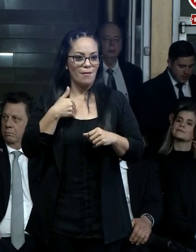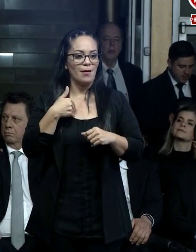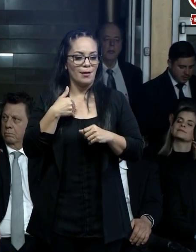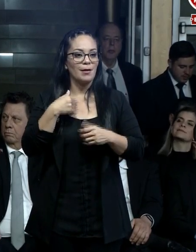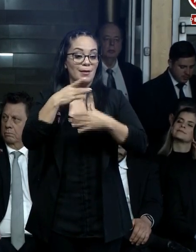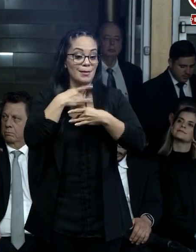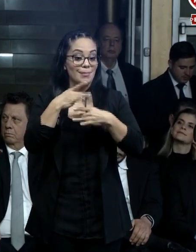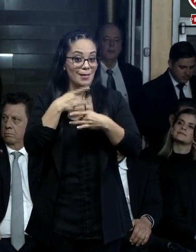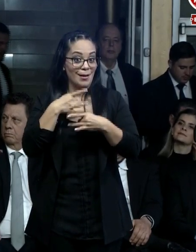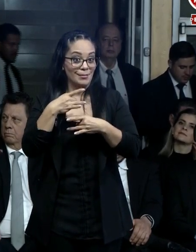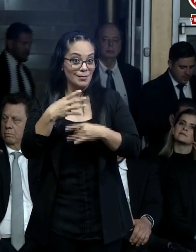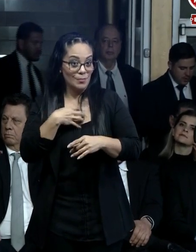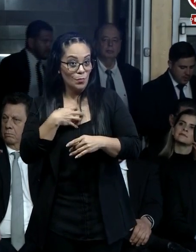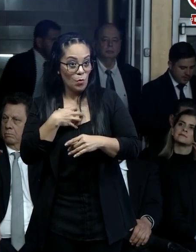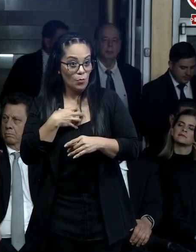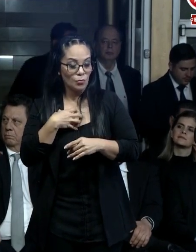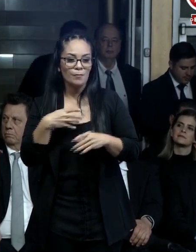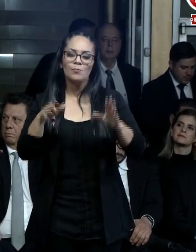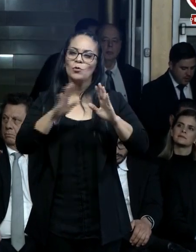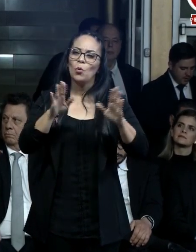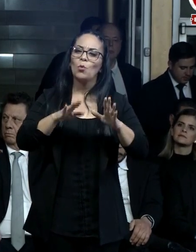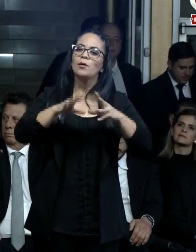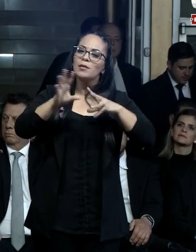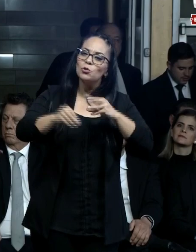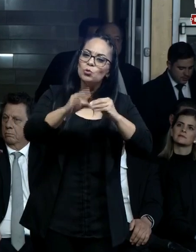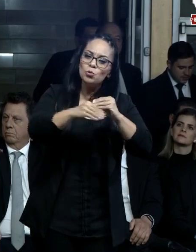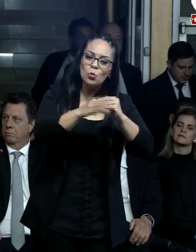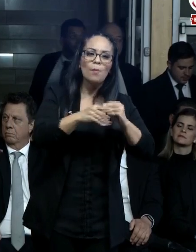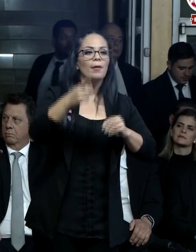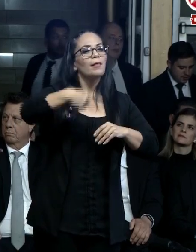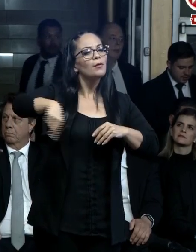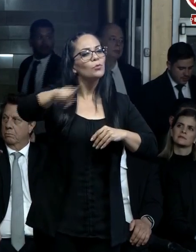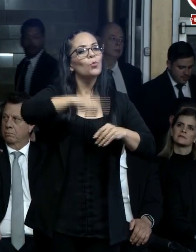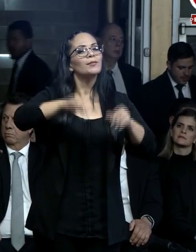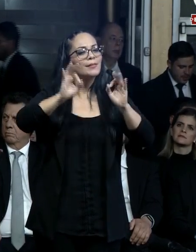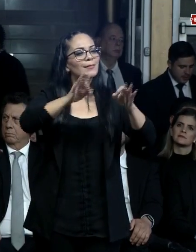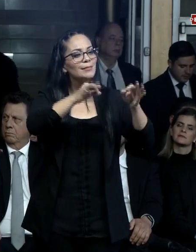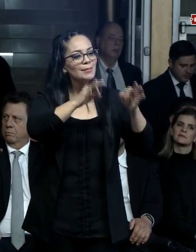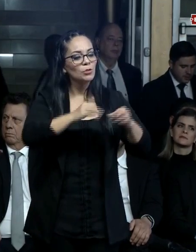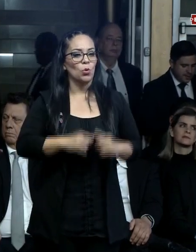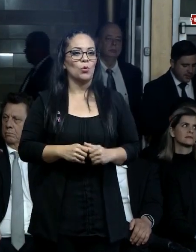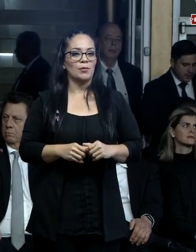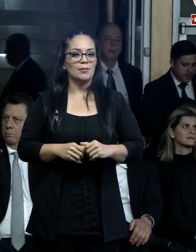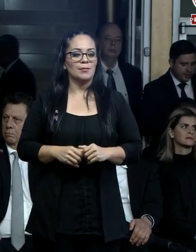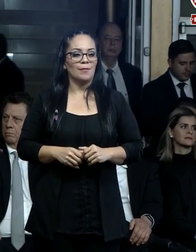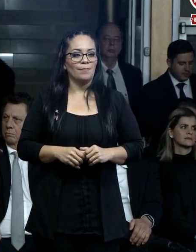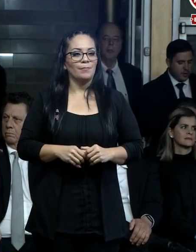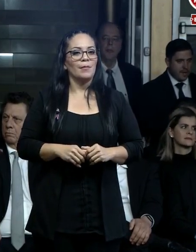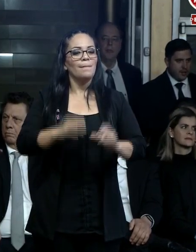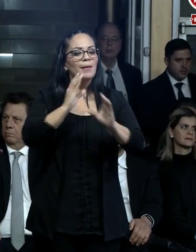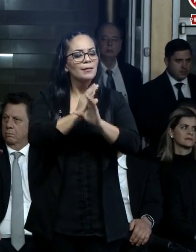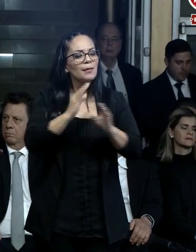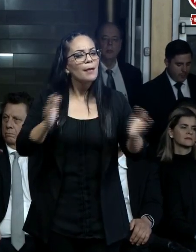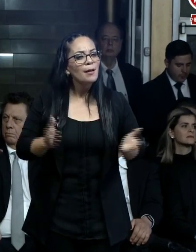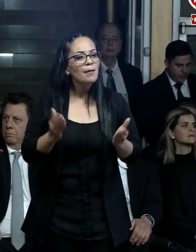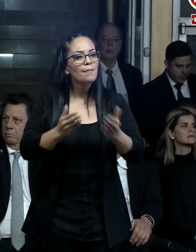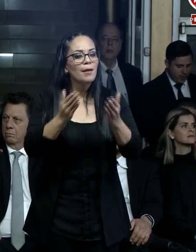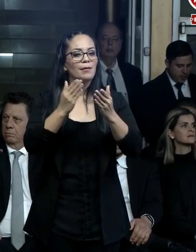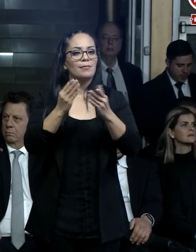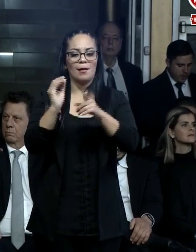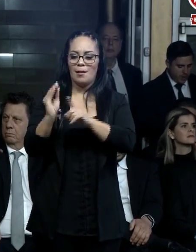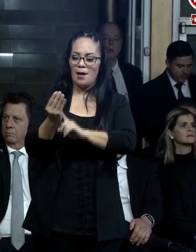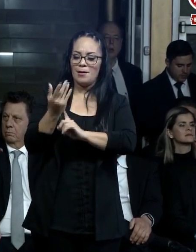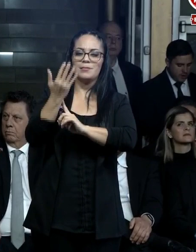nuestros intereses, que esa suma de nuestras decisiones preserven y alimenten la